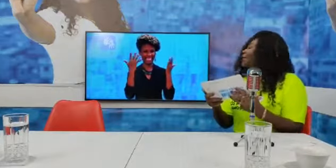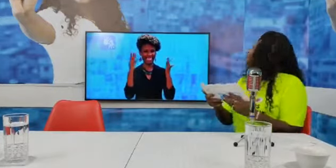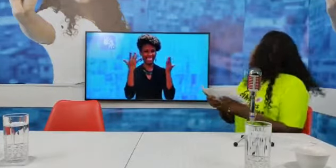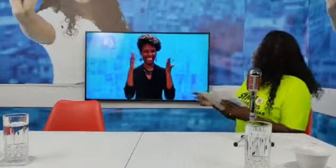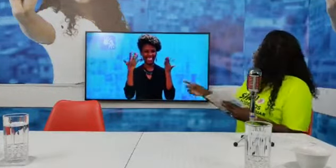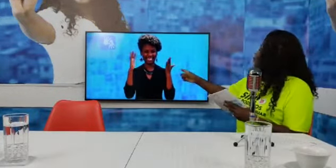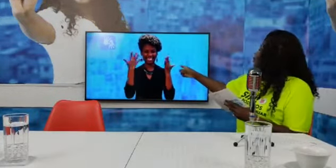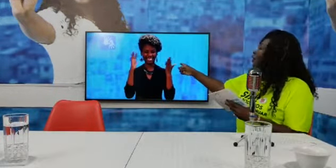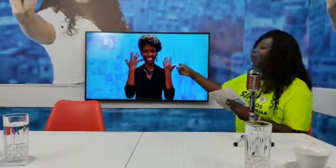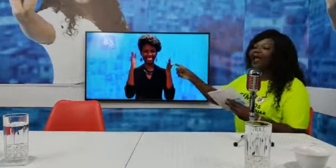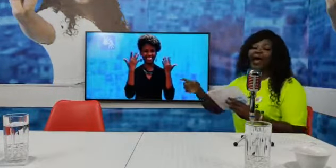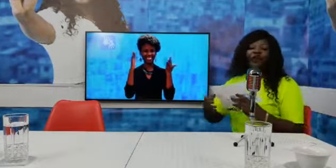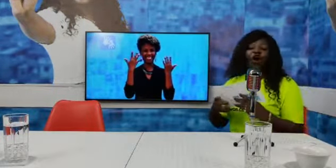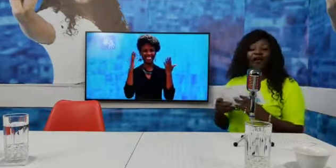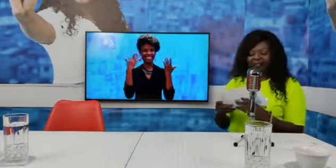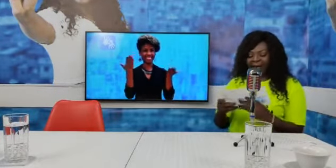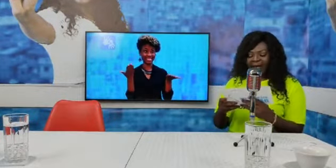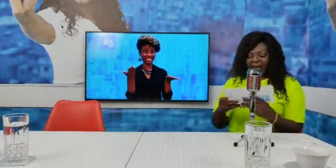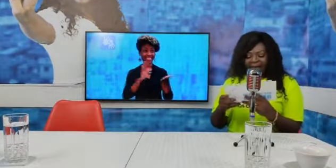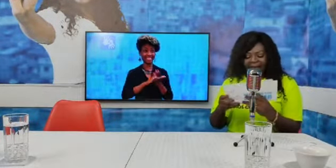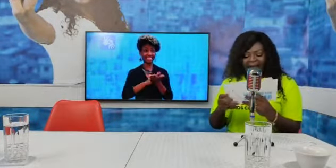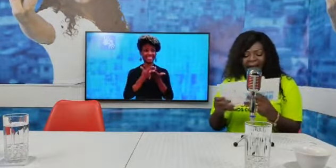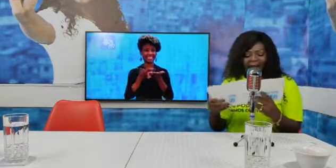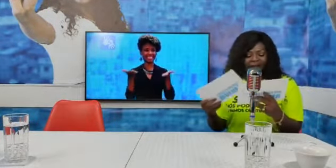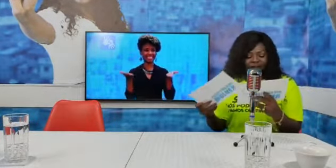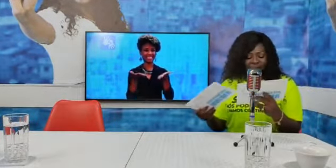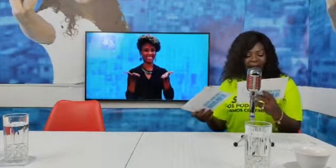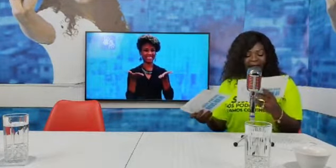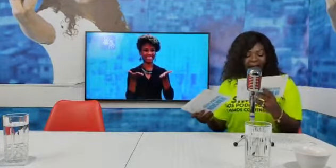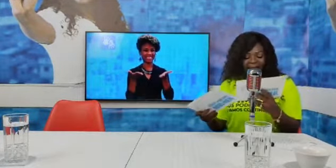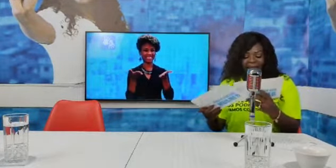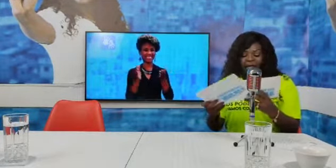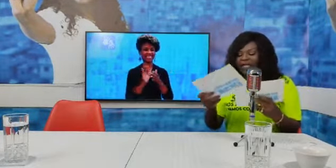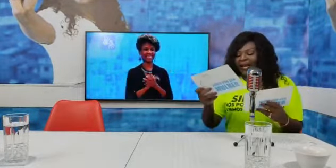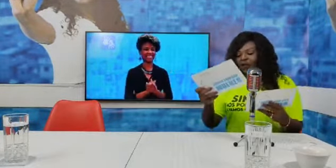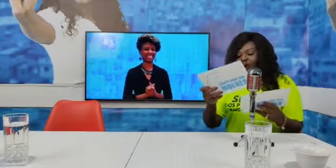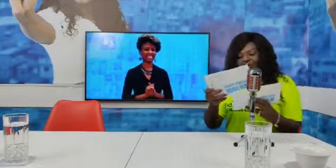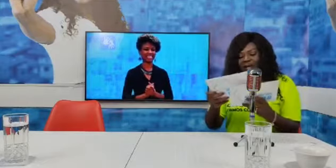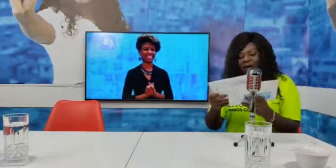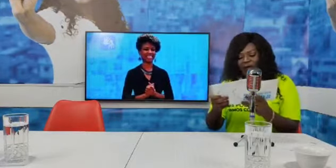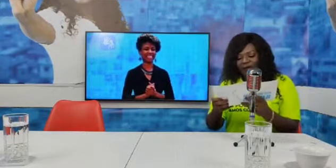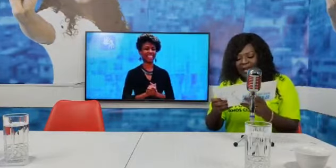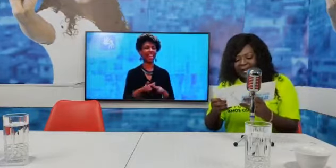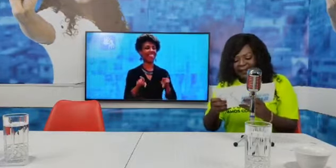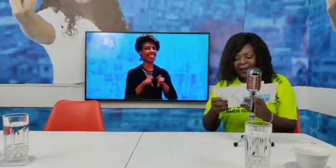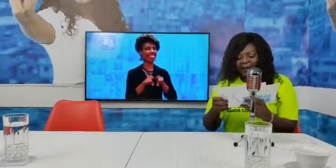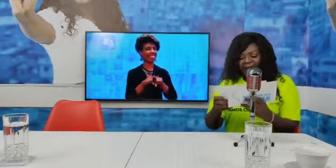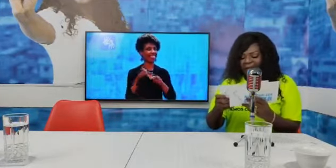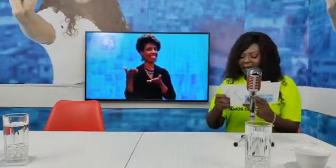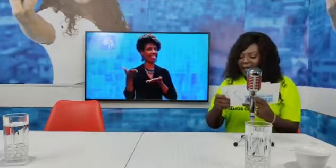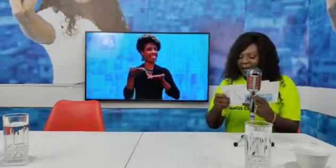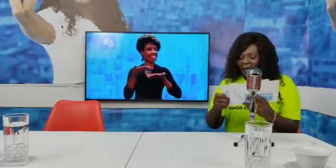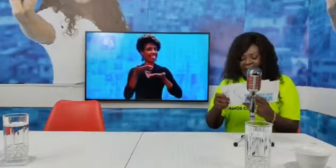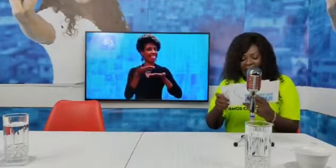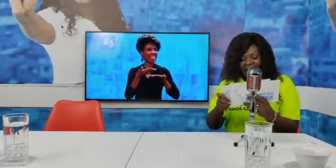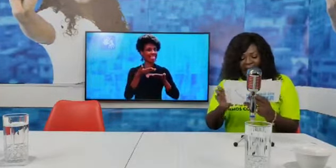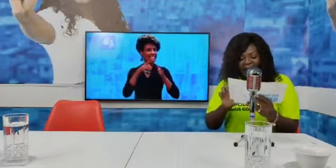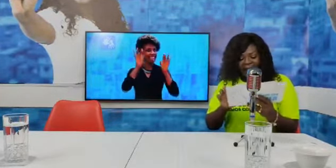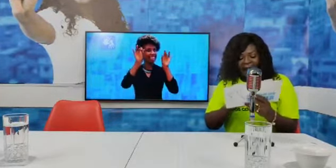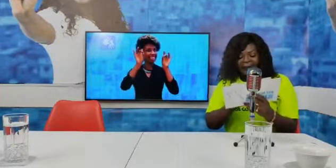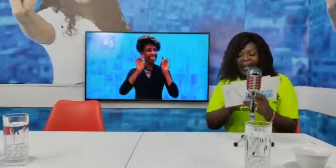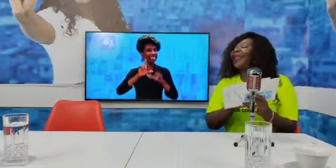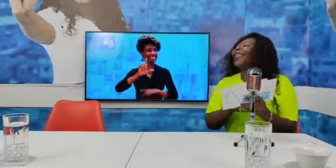Eurides Nascimento. Que é a nossa intérprete aqui e a nossa convidada, né?